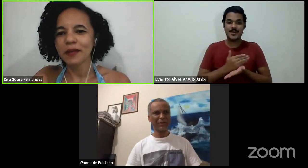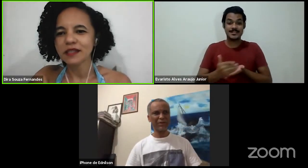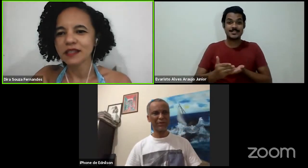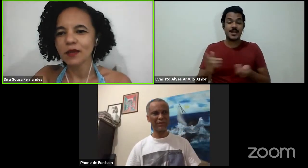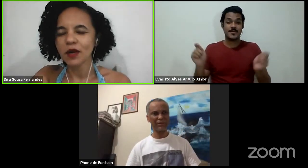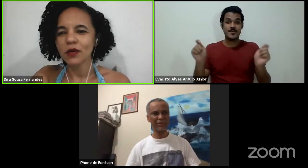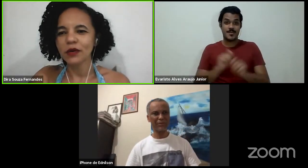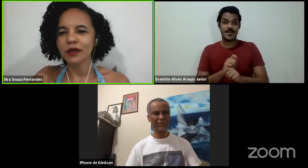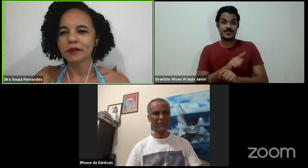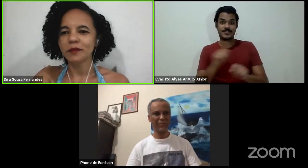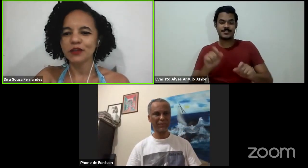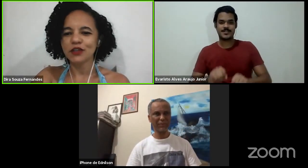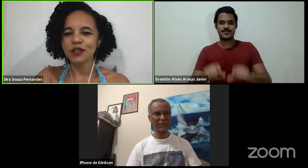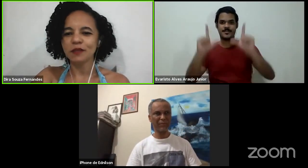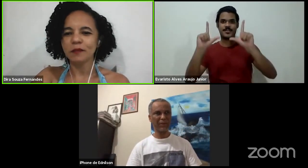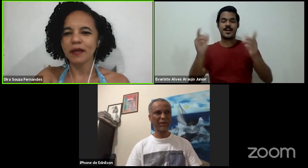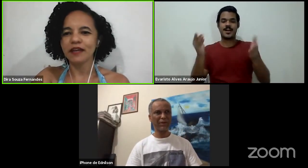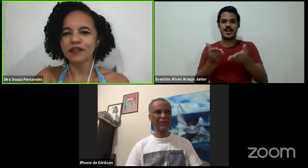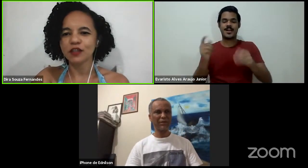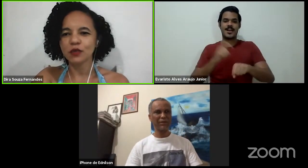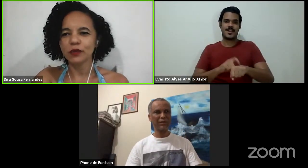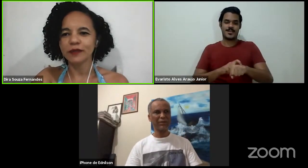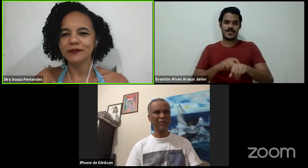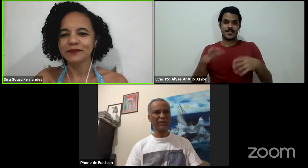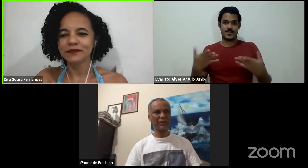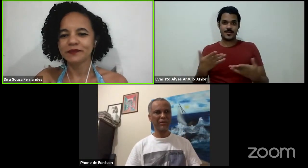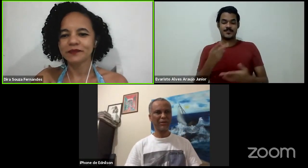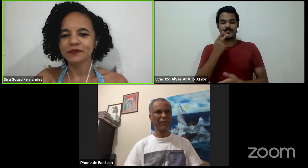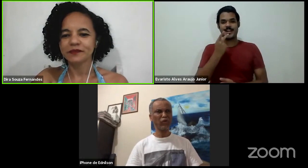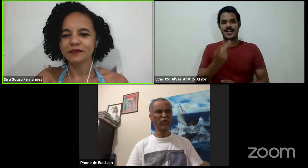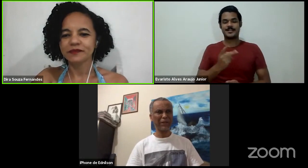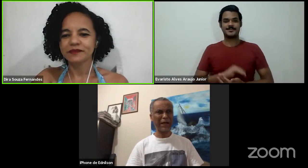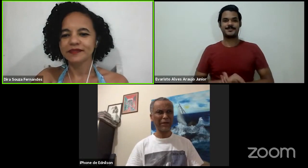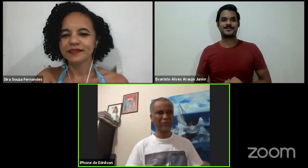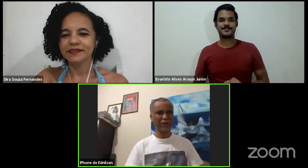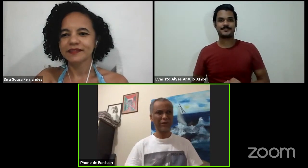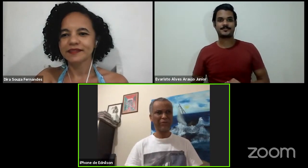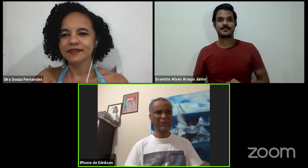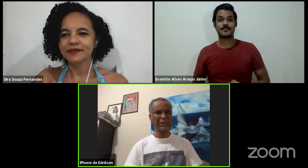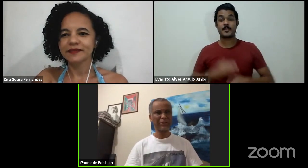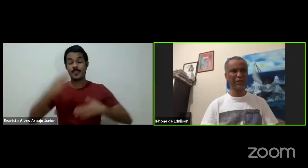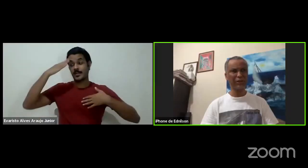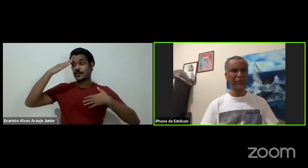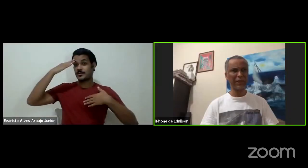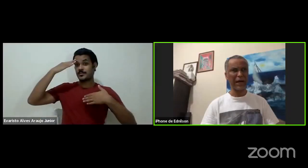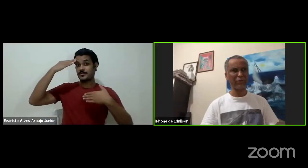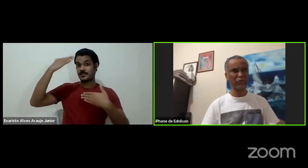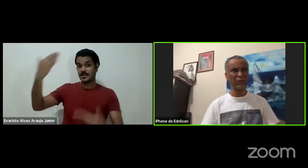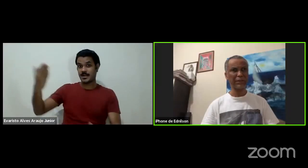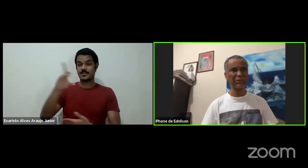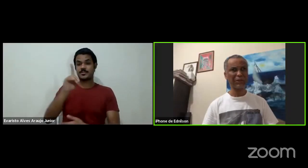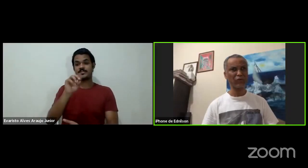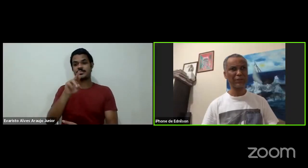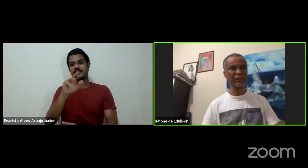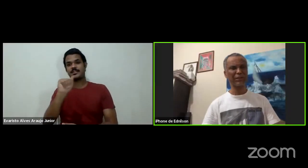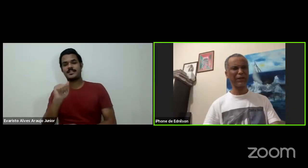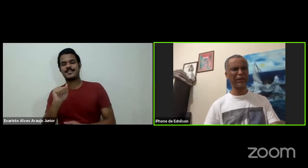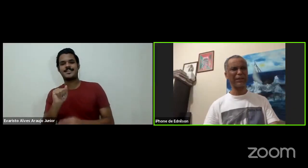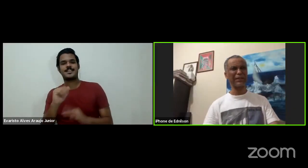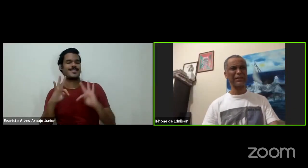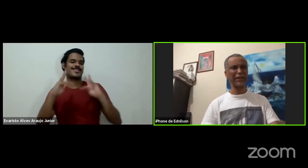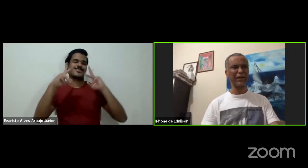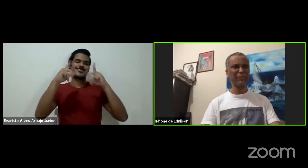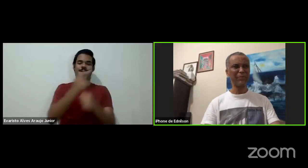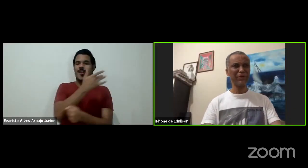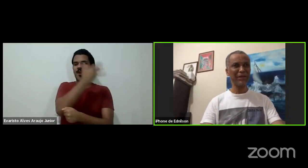você apareceu agora. Pode ir, a palavra é sua. Muito obrigado a você, Dira, obrigado a todas as pessoas que estão